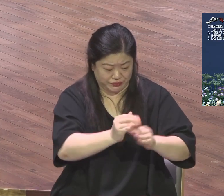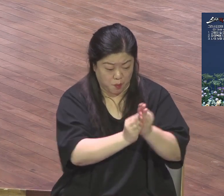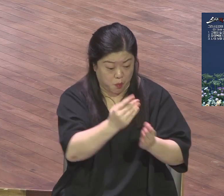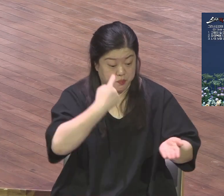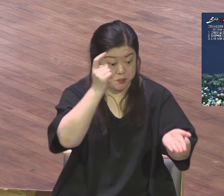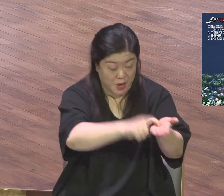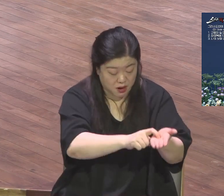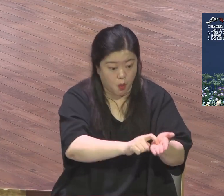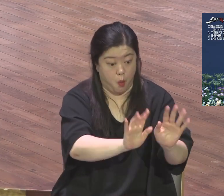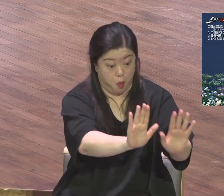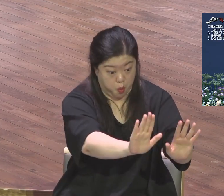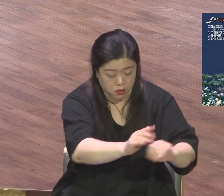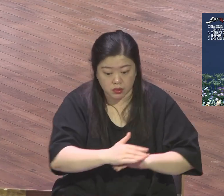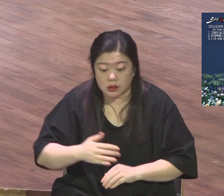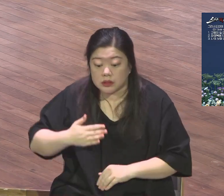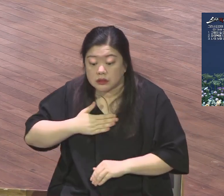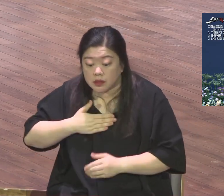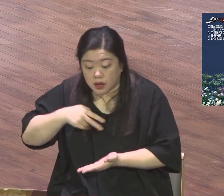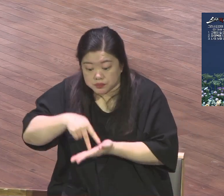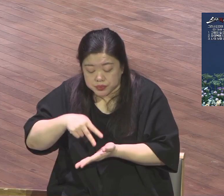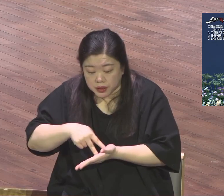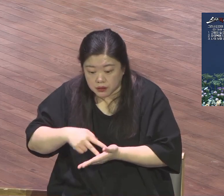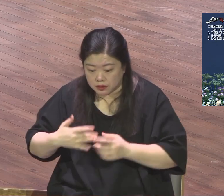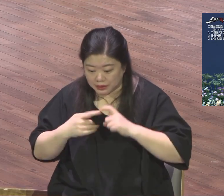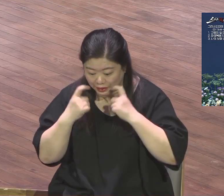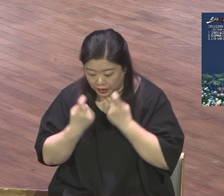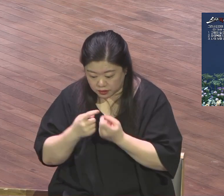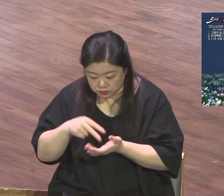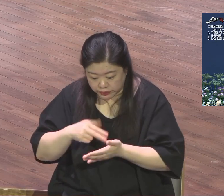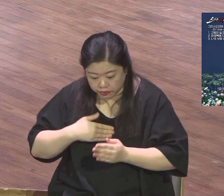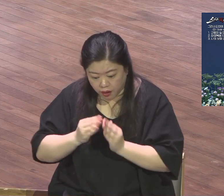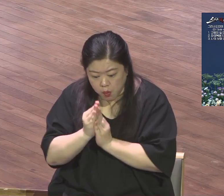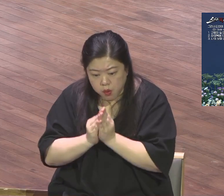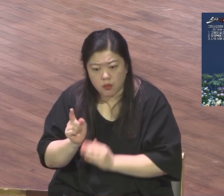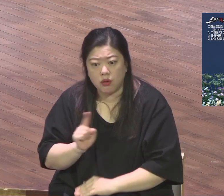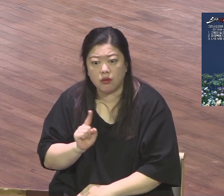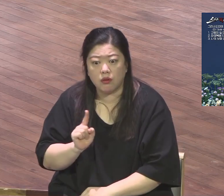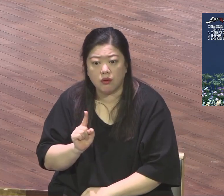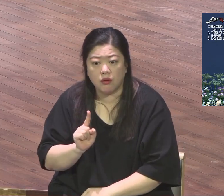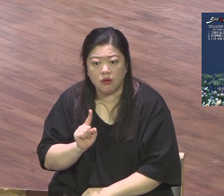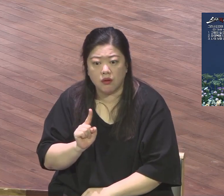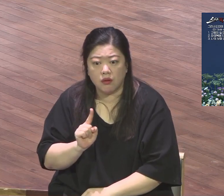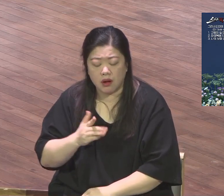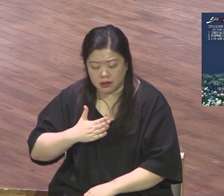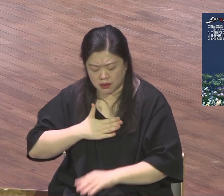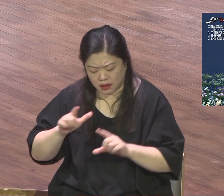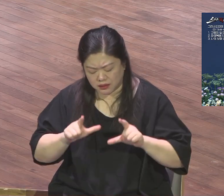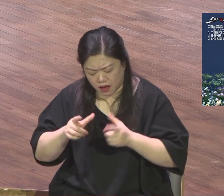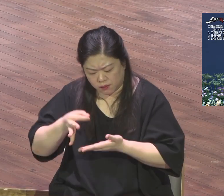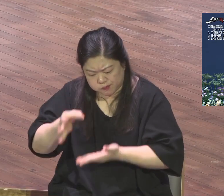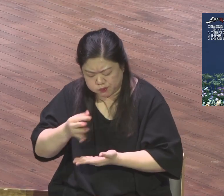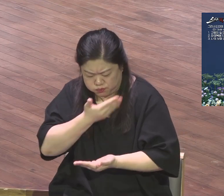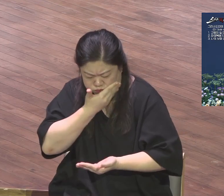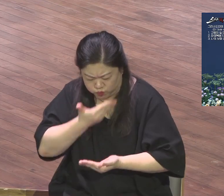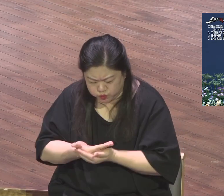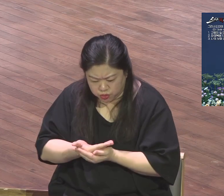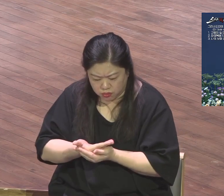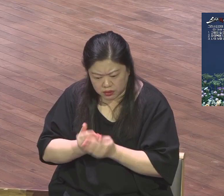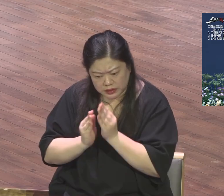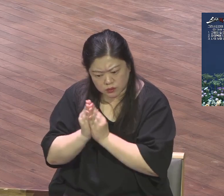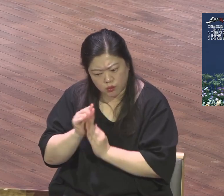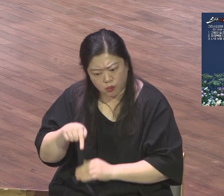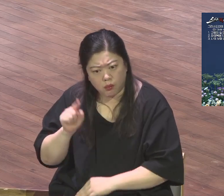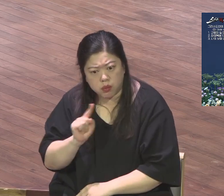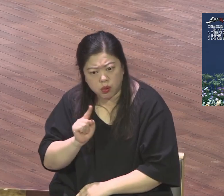나의 소유를 다 팔아서 사야 할 만큼 가치가 있는 나의 보물, 나의